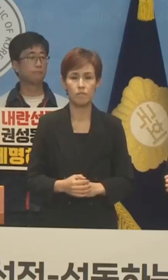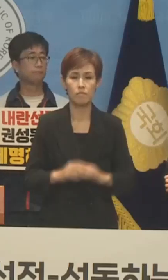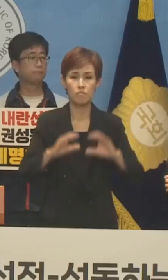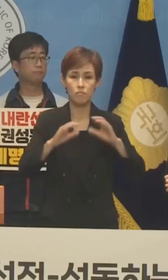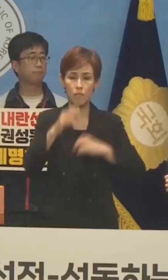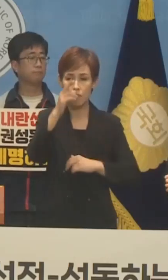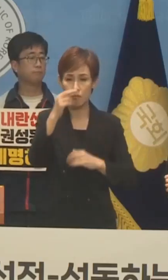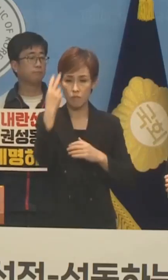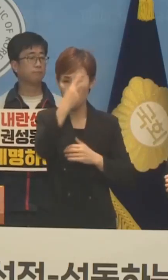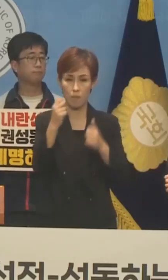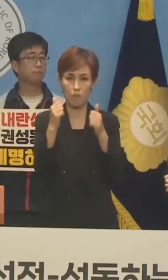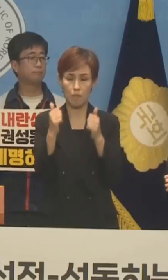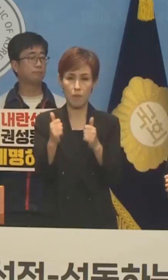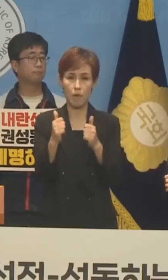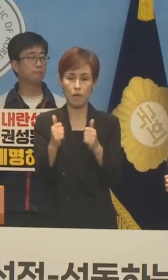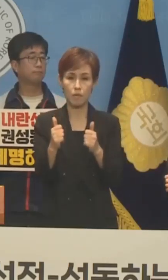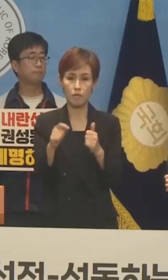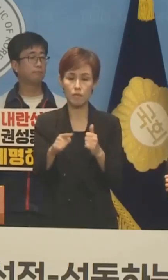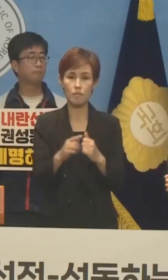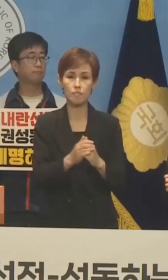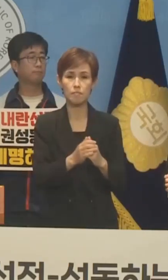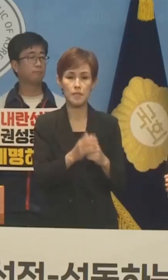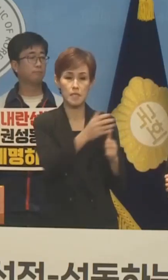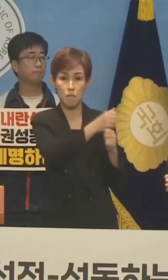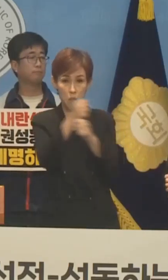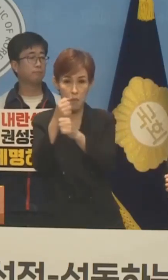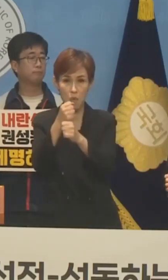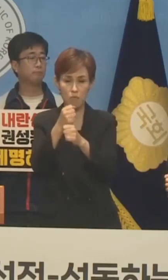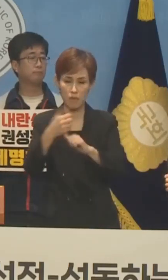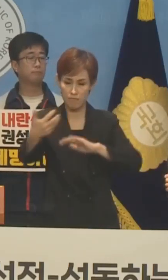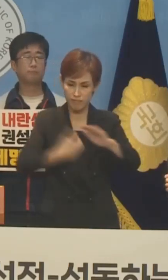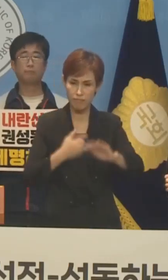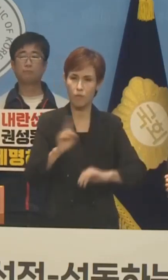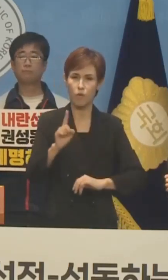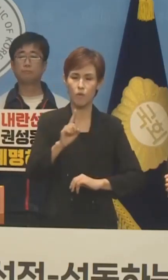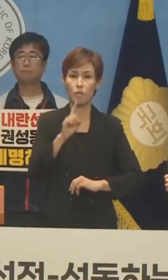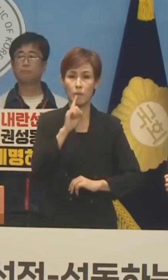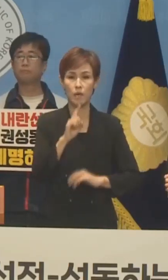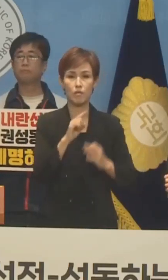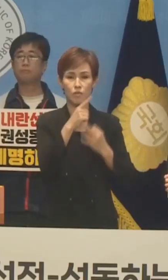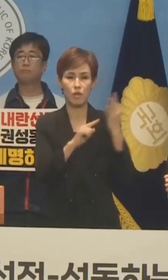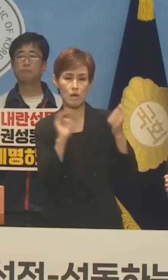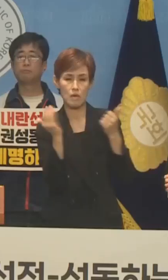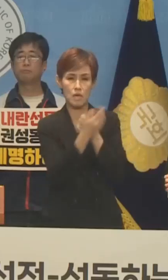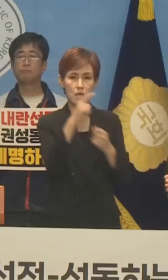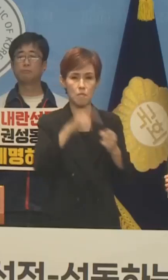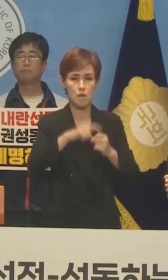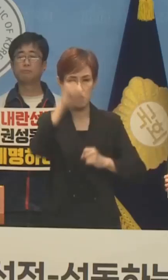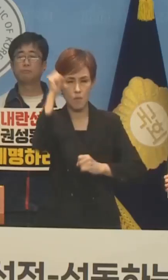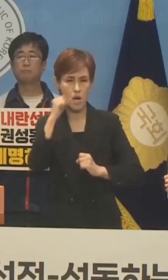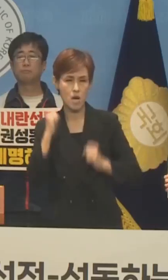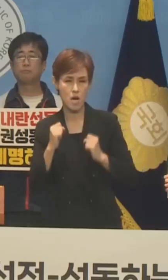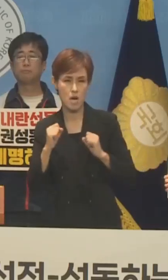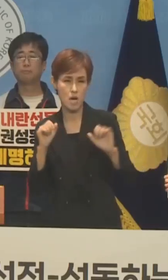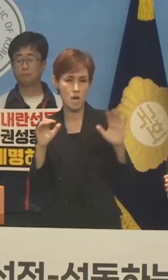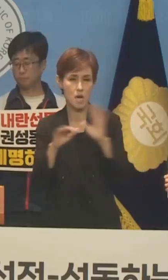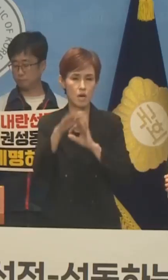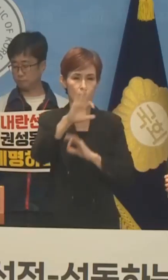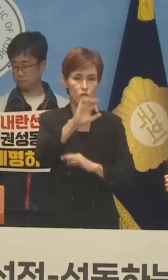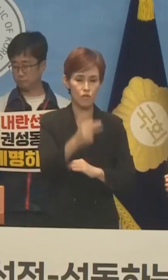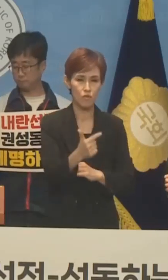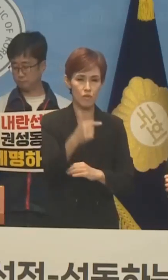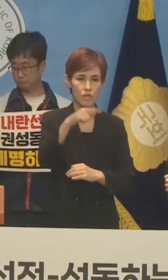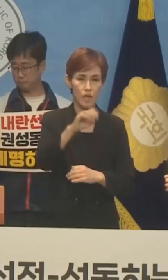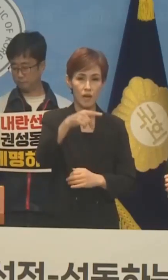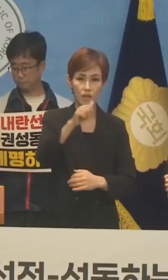체포 절차조차 침입으로 규정하는 적반하장의 윤석열을 지키겠다고 새벽부터 달려간 윤상현, 나경원